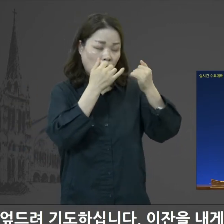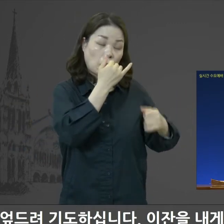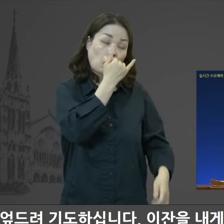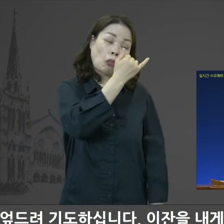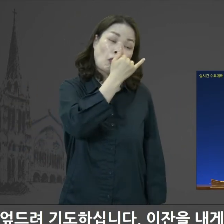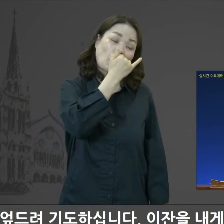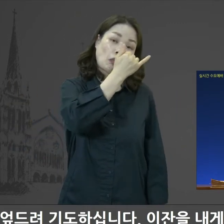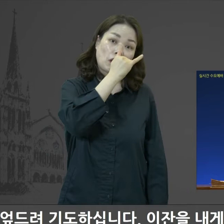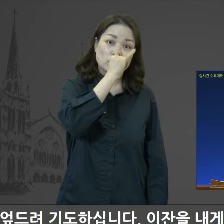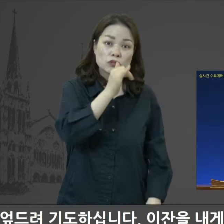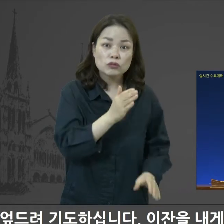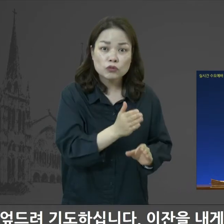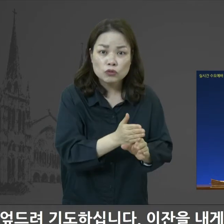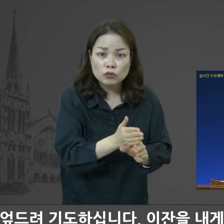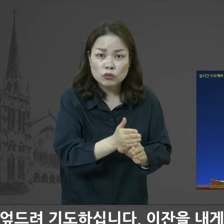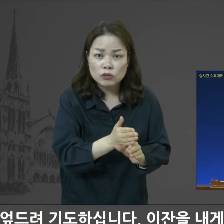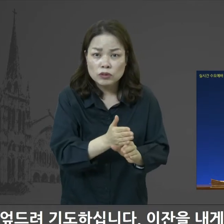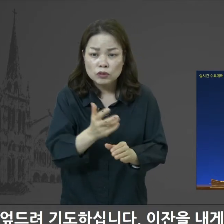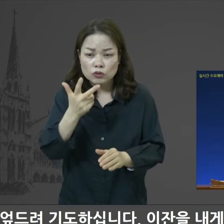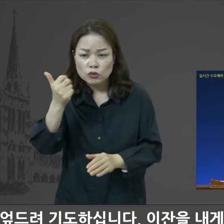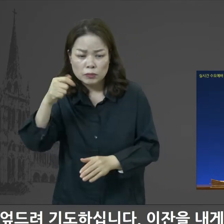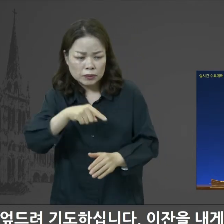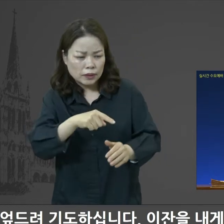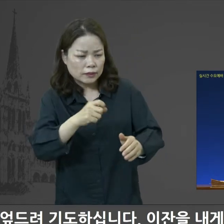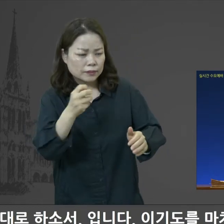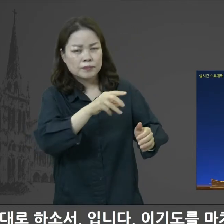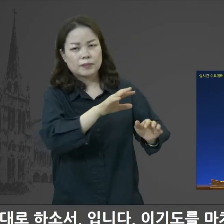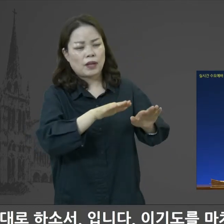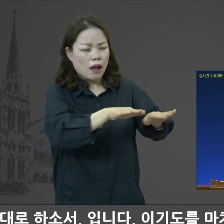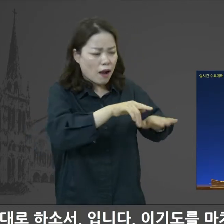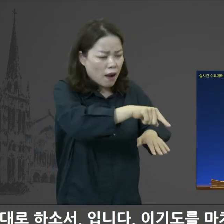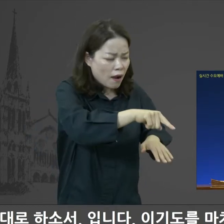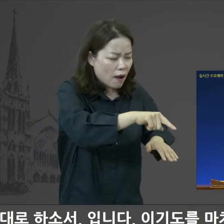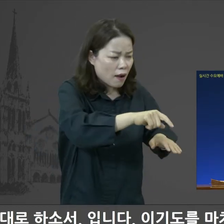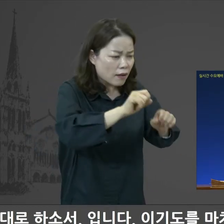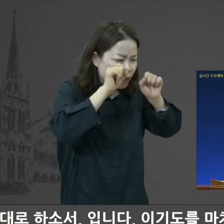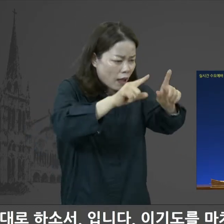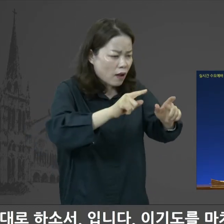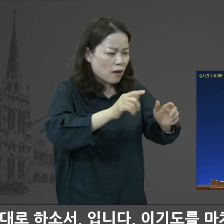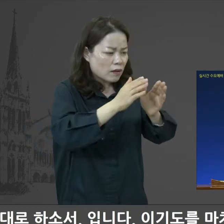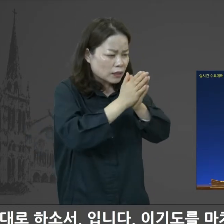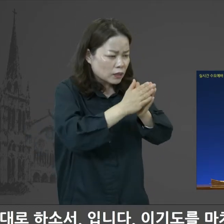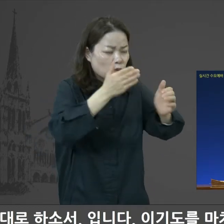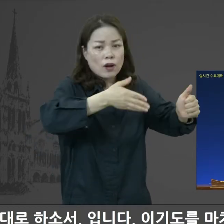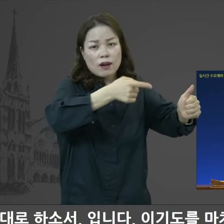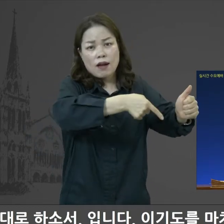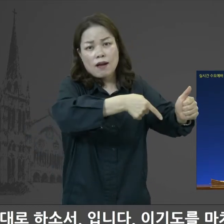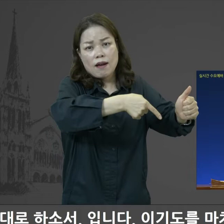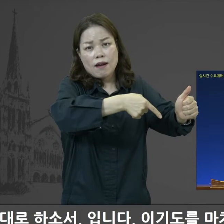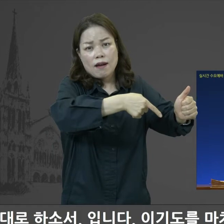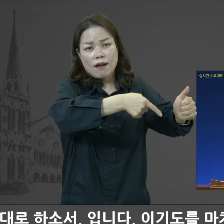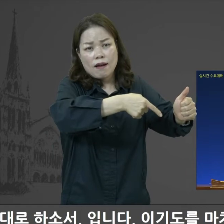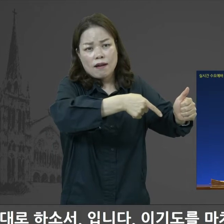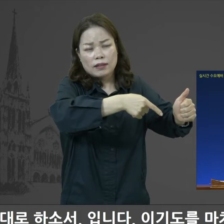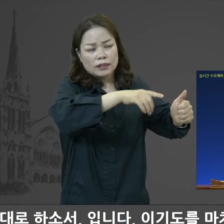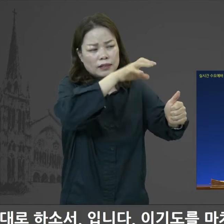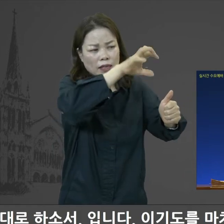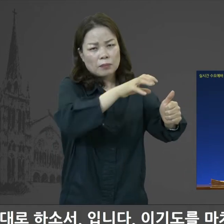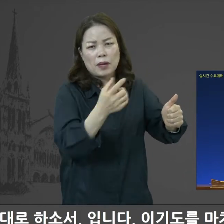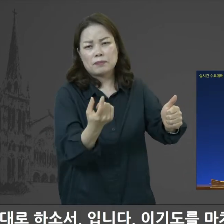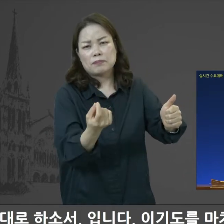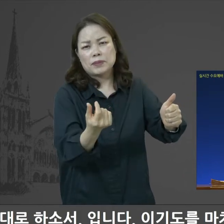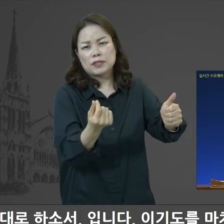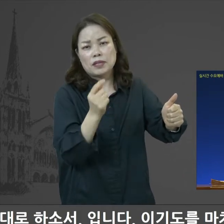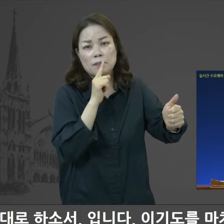있었습니다. 주님은 다시 한번 그들에게 깨어 기도하라는 이 어법상 책망에 해당하는